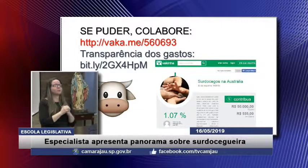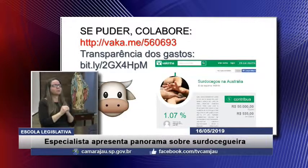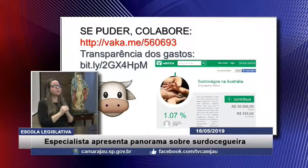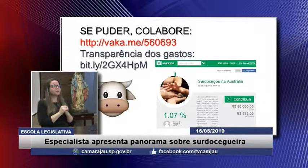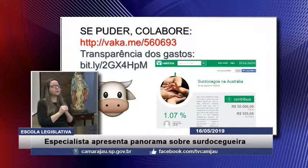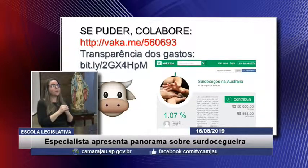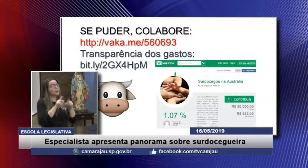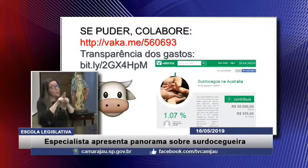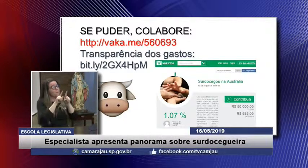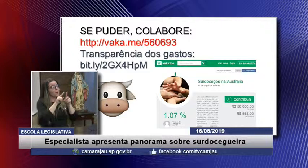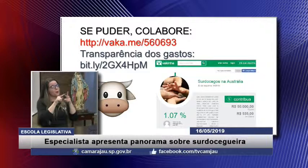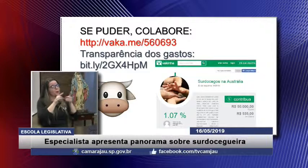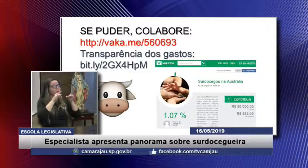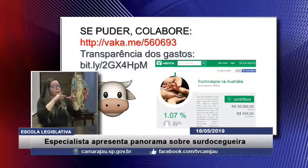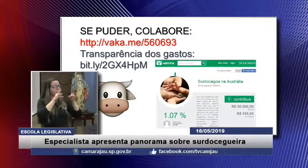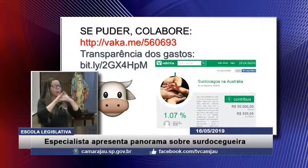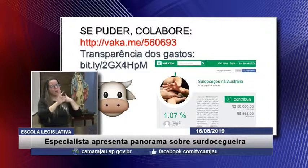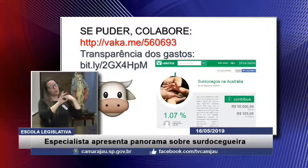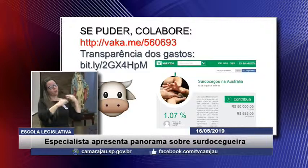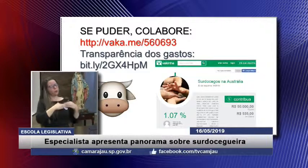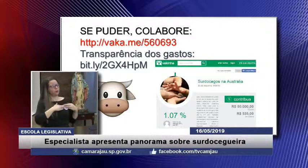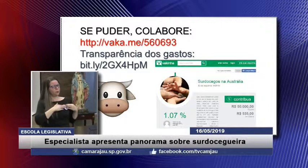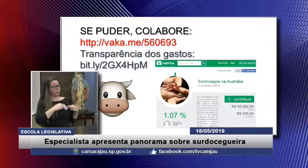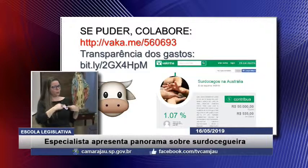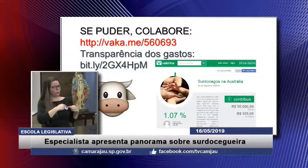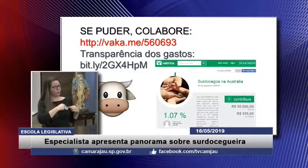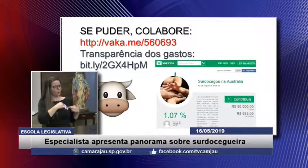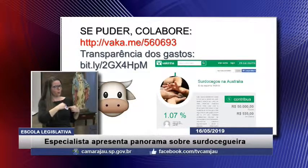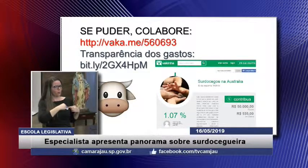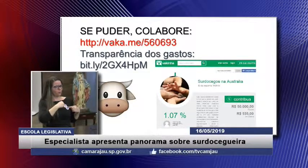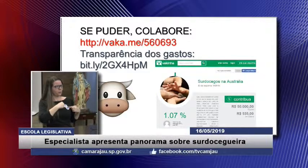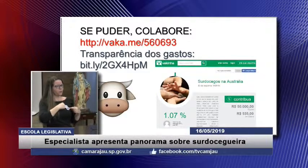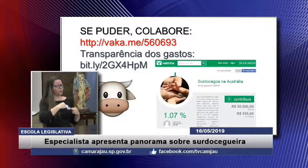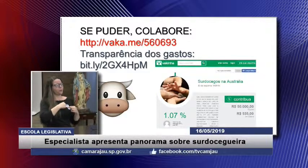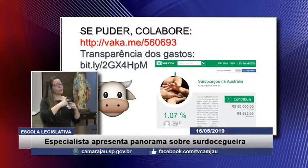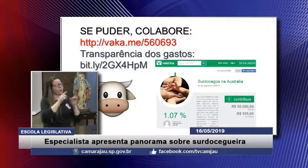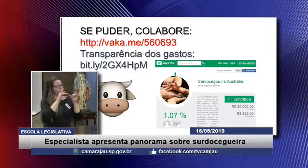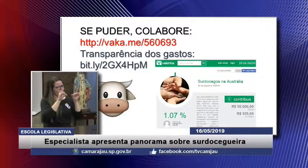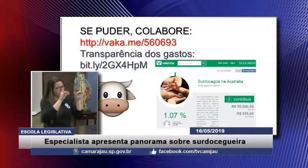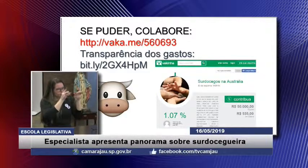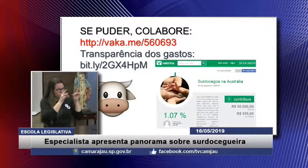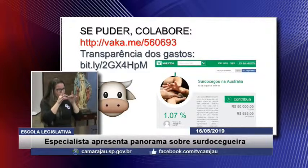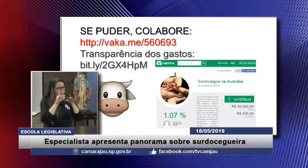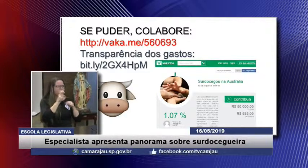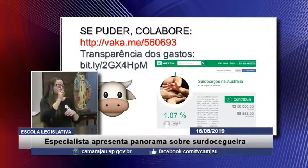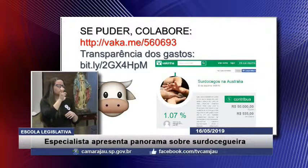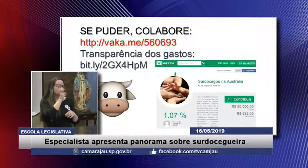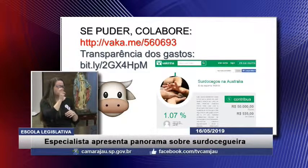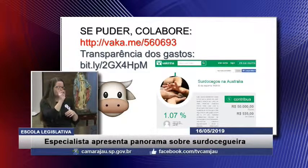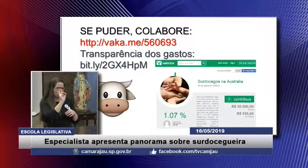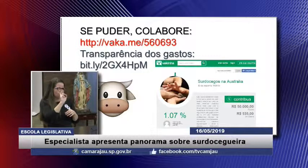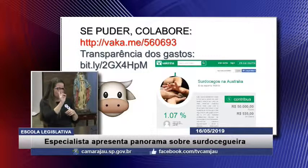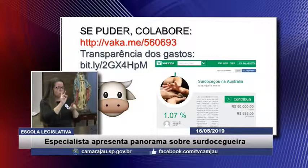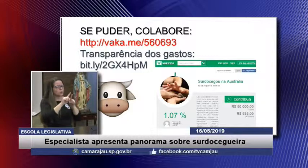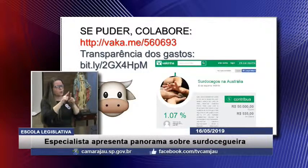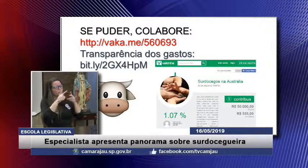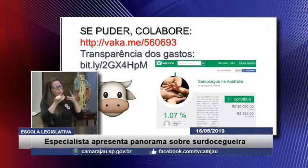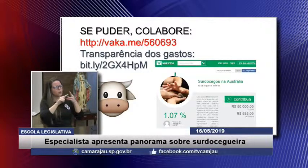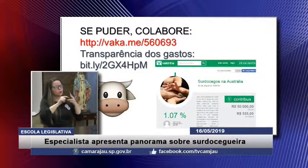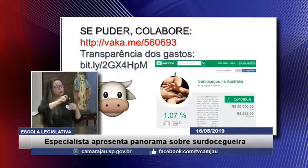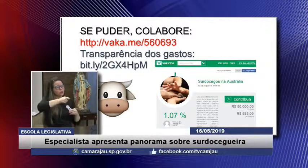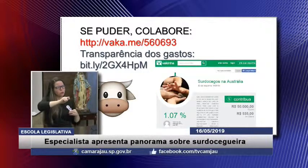Não é barato, mas estamos aí fazendo essa empreitada. Além disso, também vendemos bottoms, é assim que a gente vem